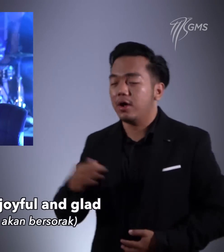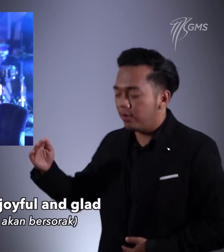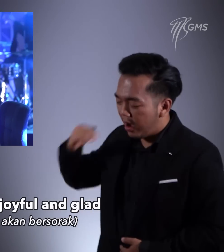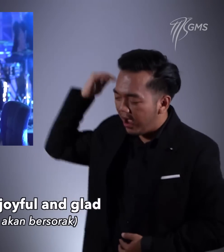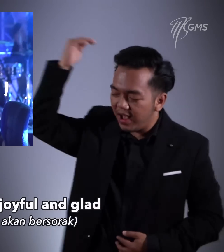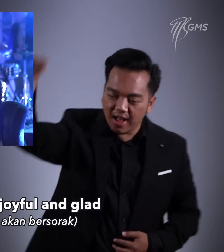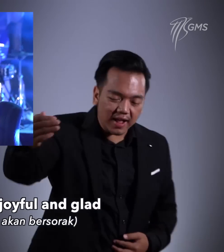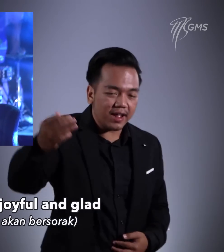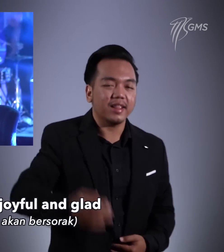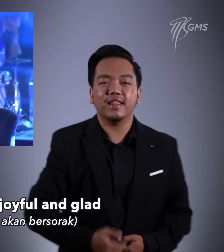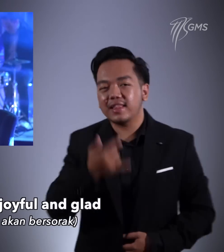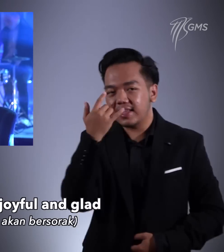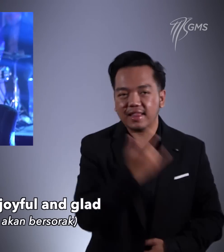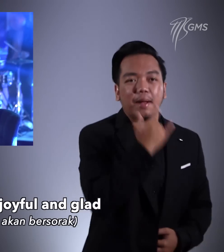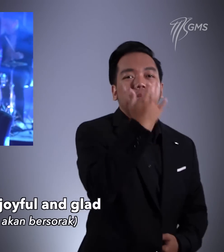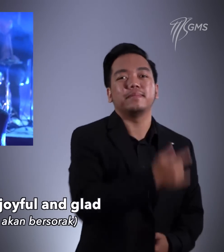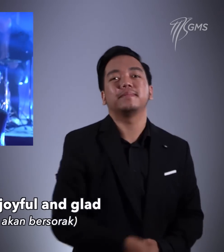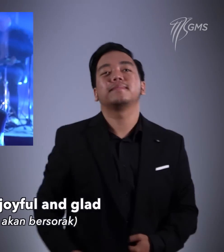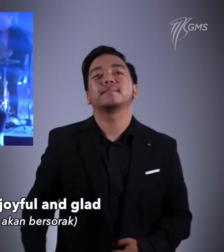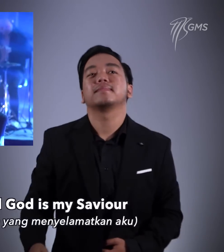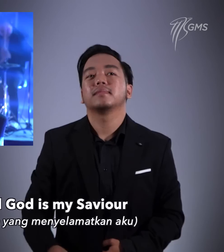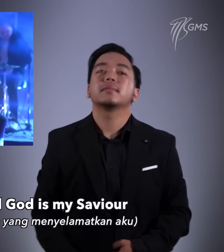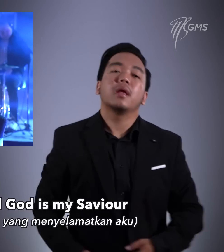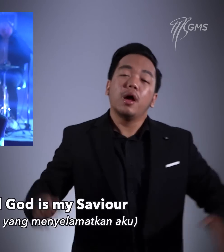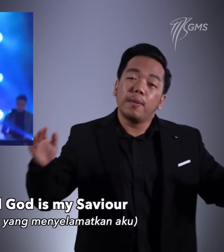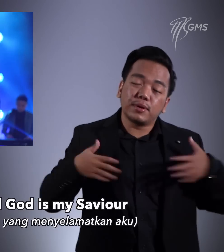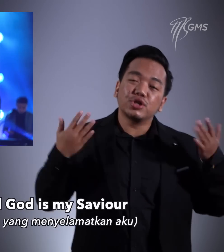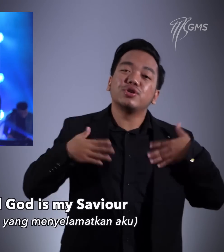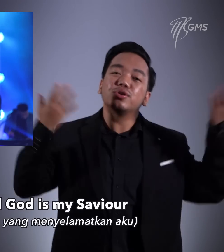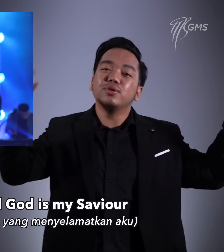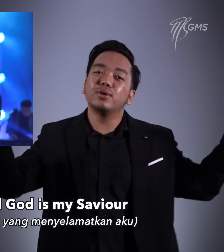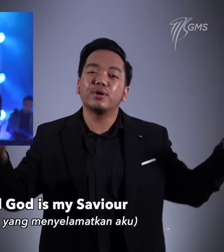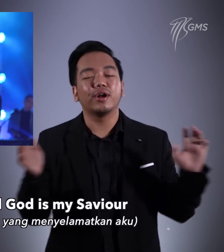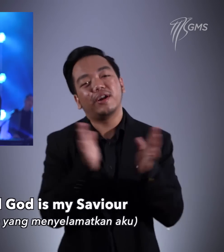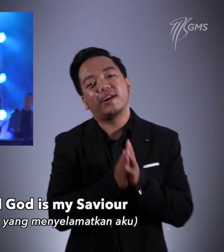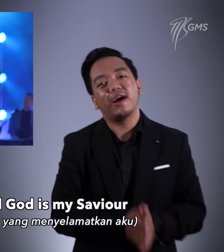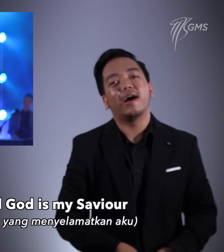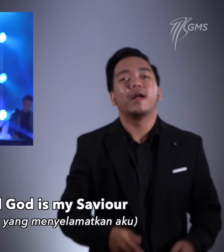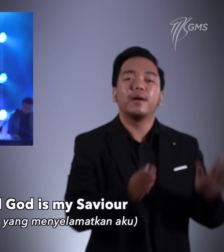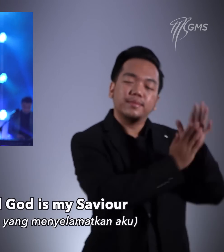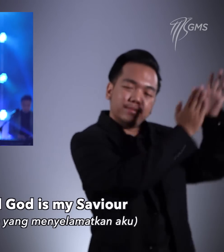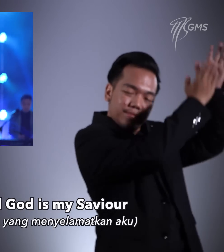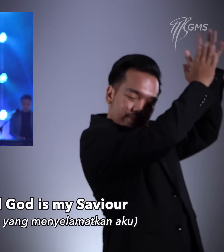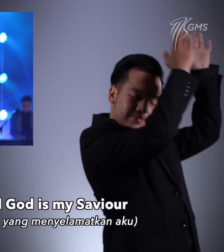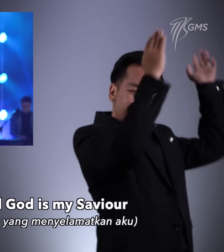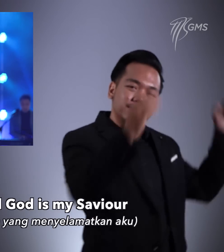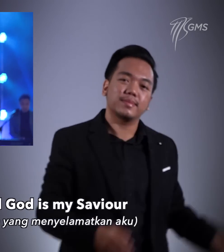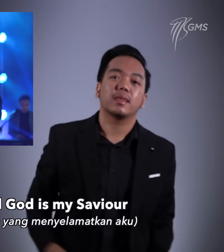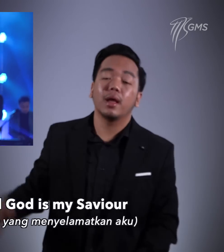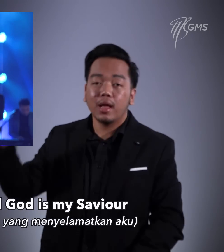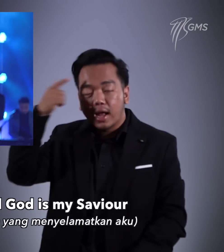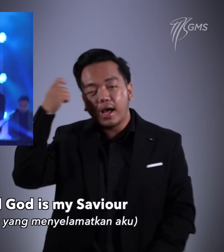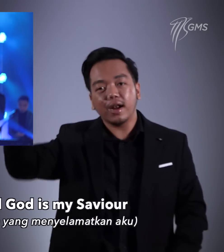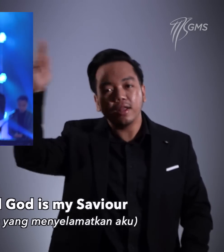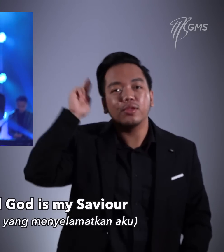I will still be joyful and glad because